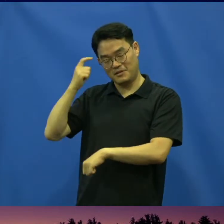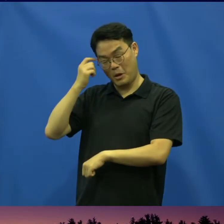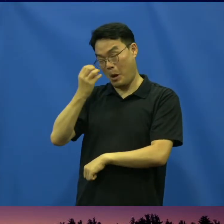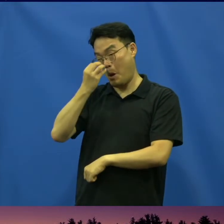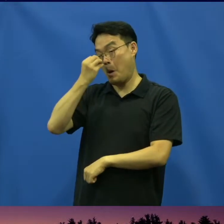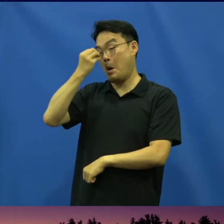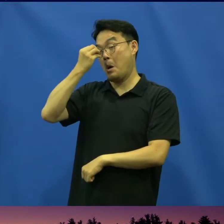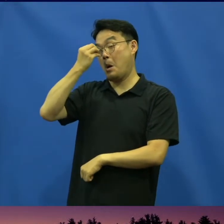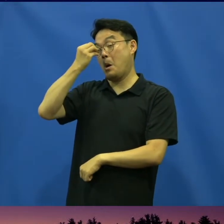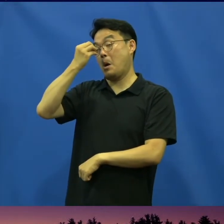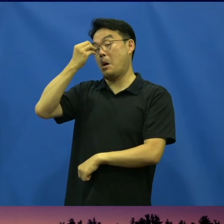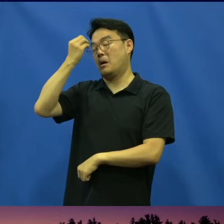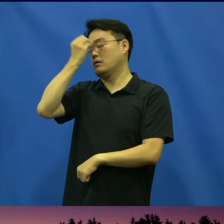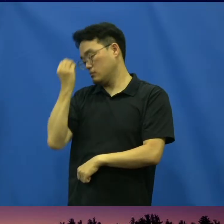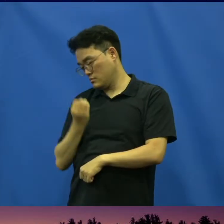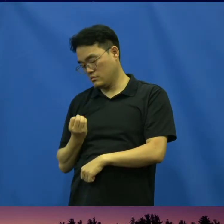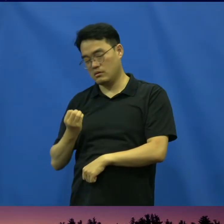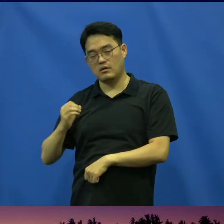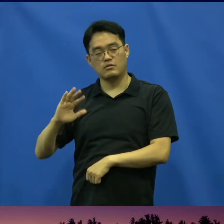올무에 자기가 걸려들어요.